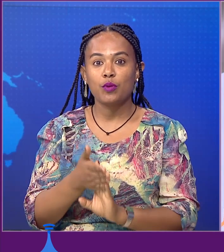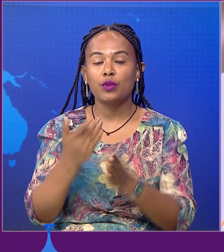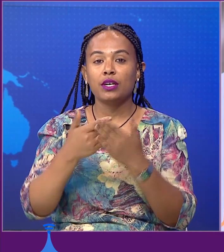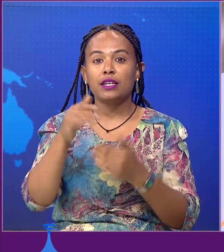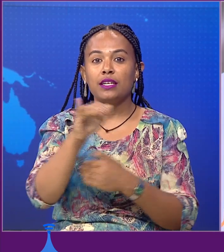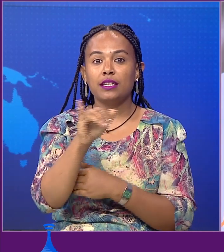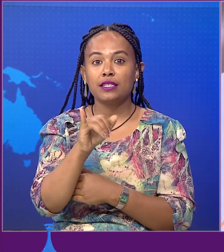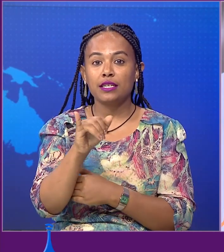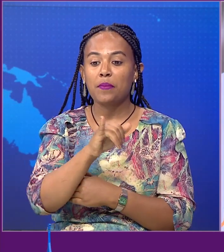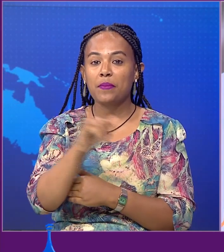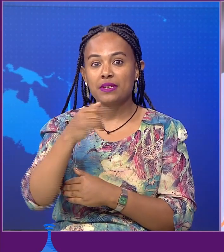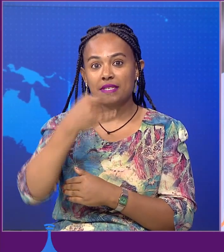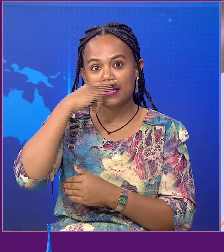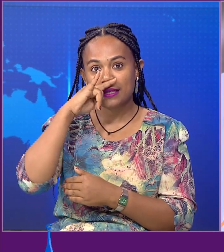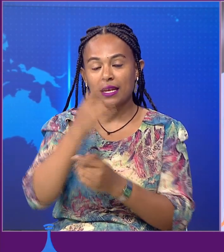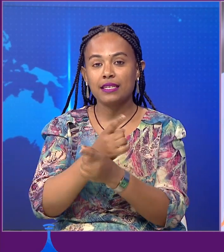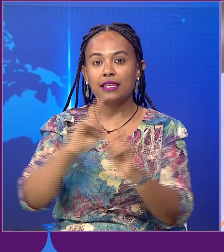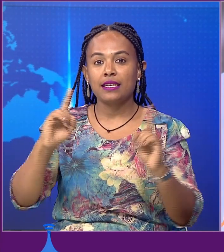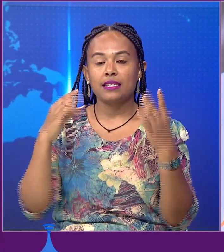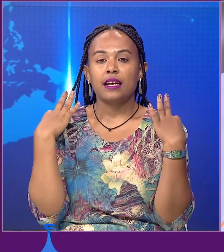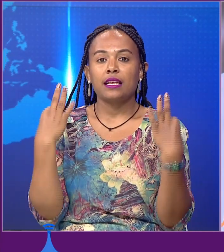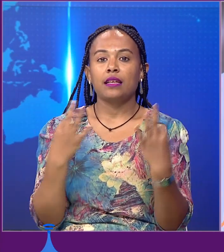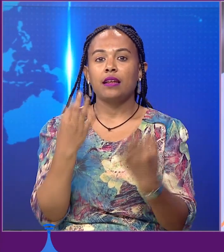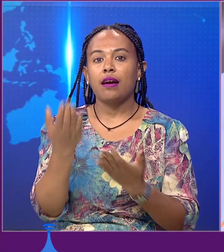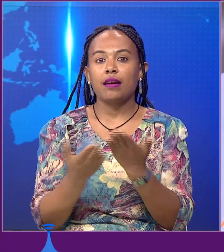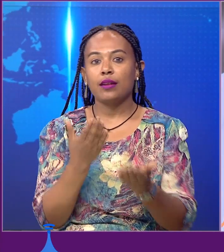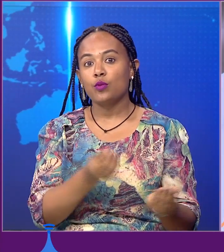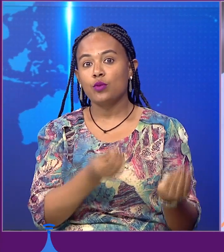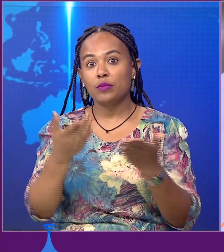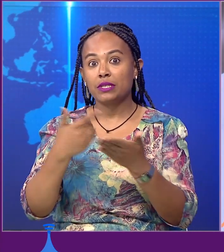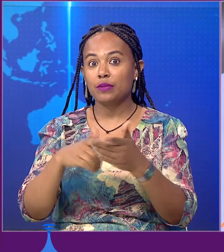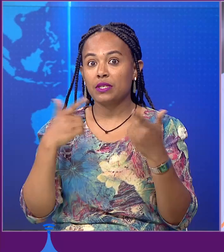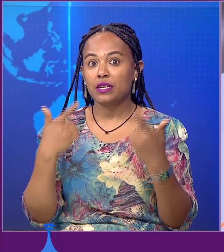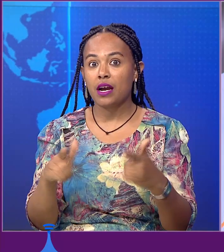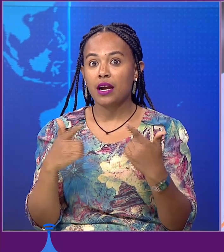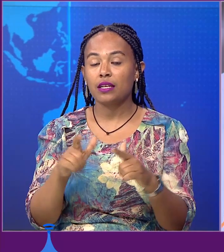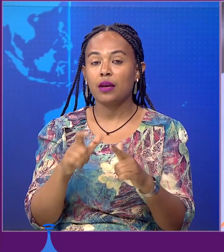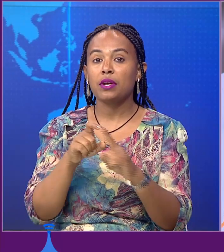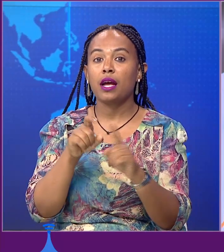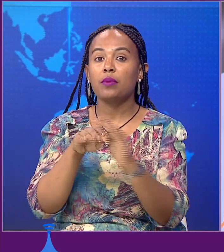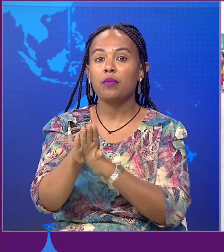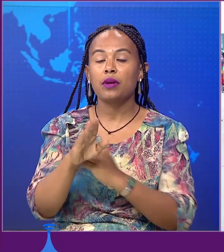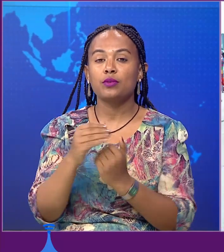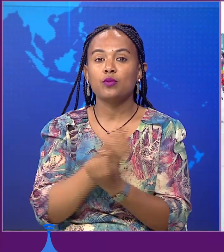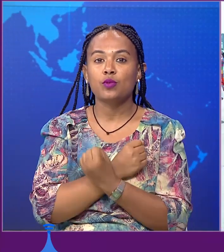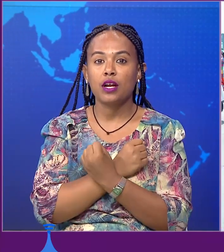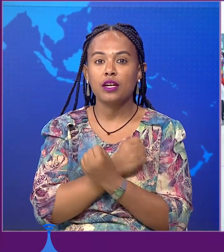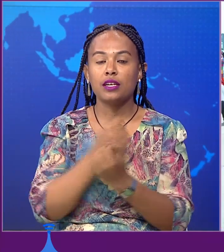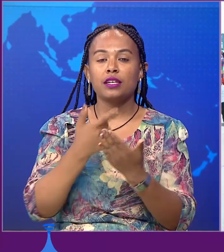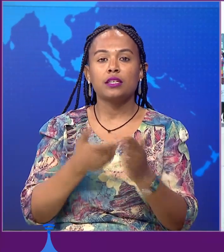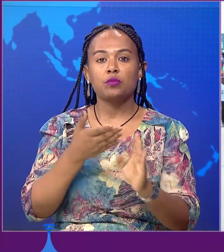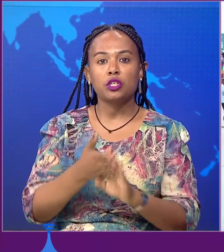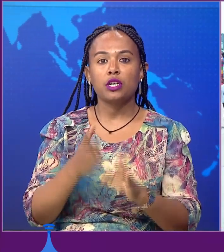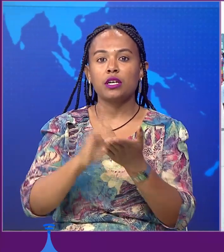ለእንደዚህና መሰል ህፃናት ነፃ የጤና አገልግሎት ለመስጠት በዚህ አጋጣሚ ቃል መግባት እንወዳለን። ከዚህ ባሻገር